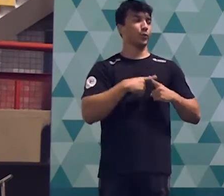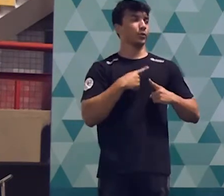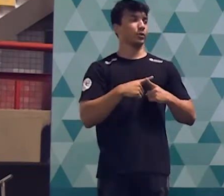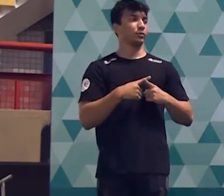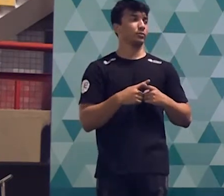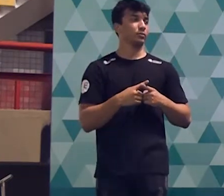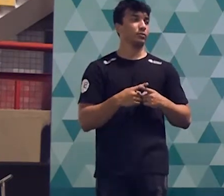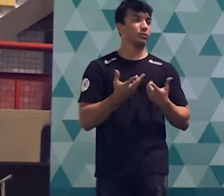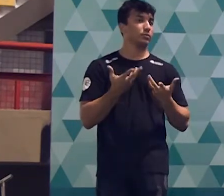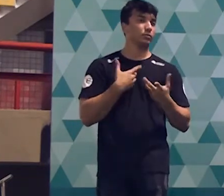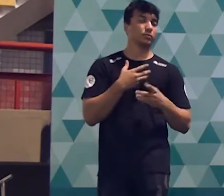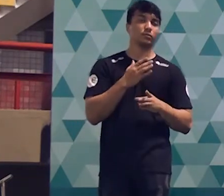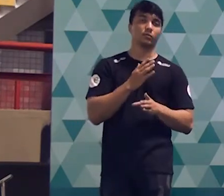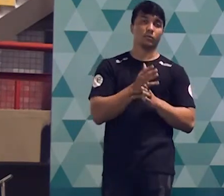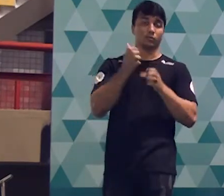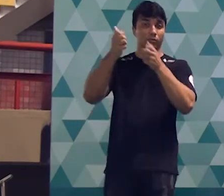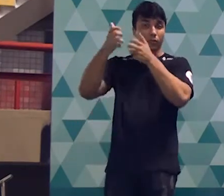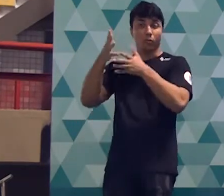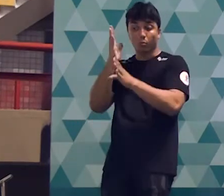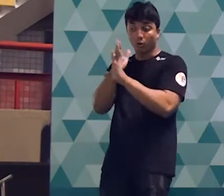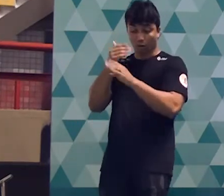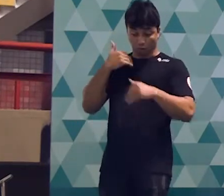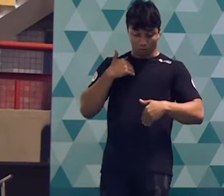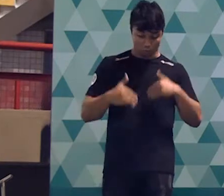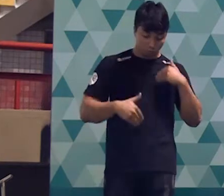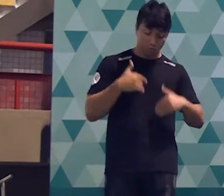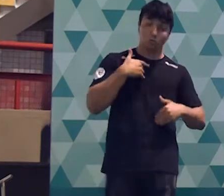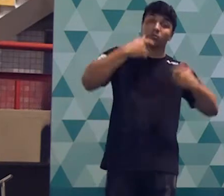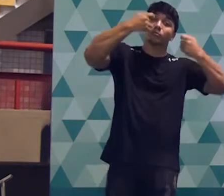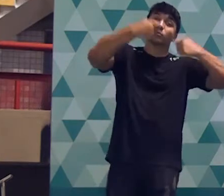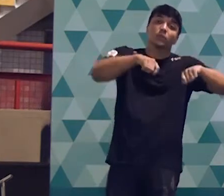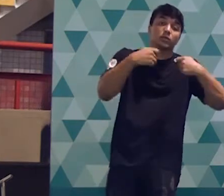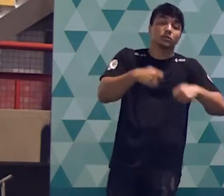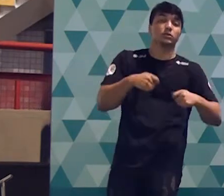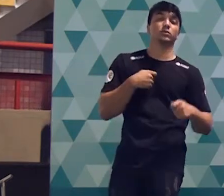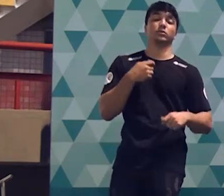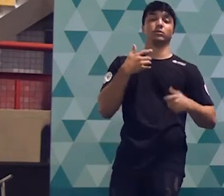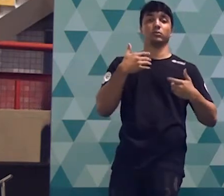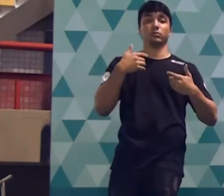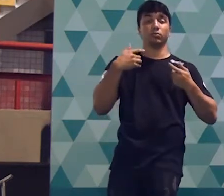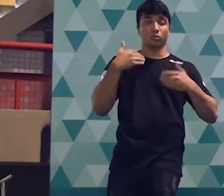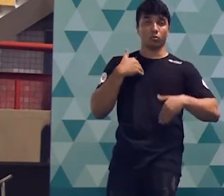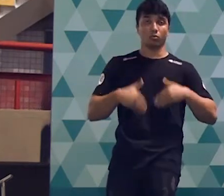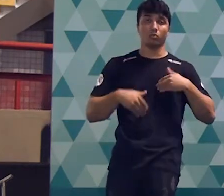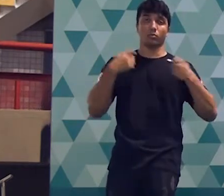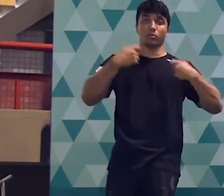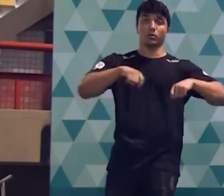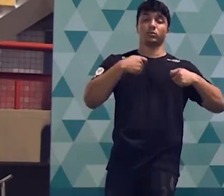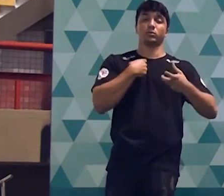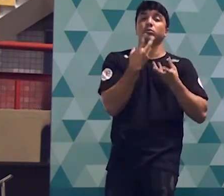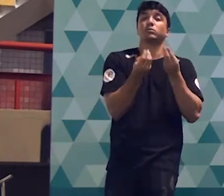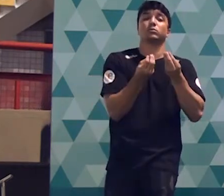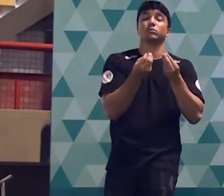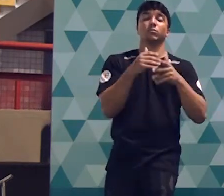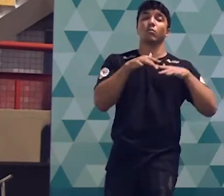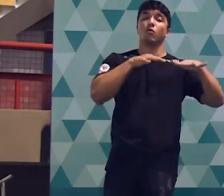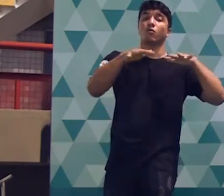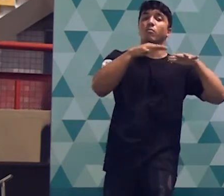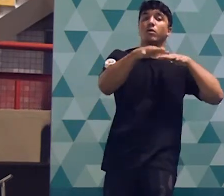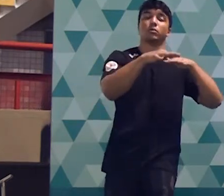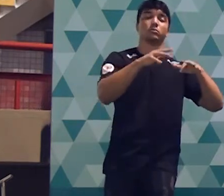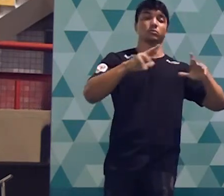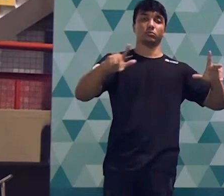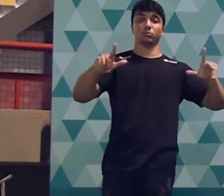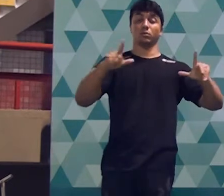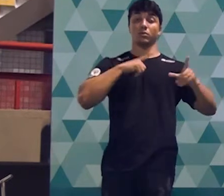Hoje vocês estão aprendendo por quê. Porque o nosso corpo tem necessidade disso. E além dos